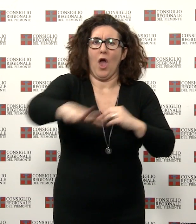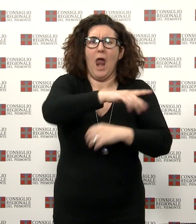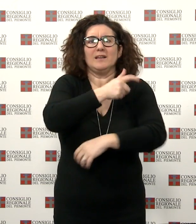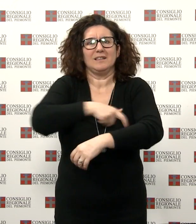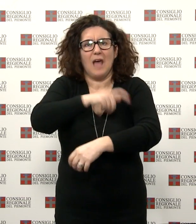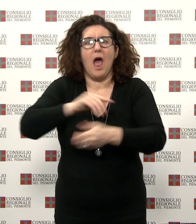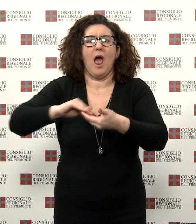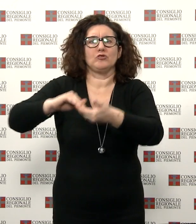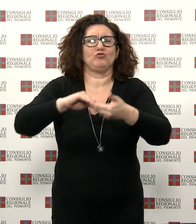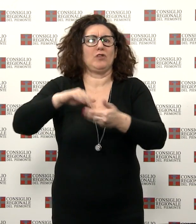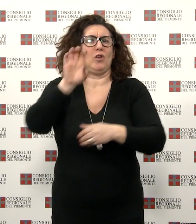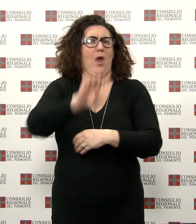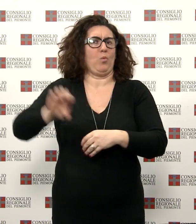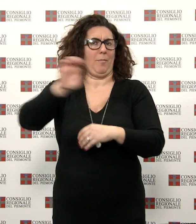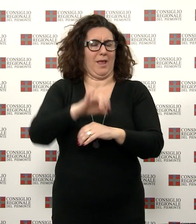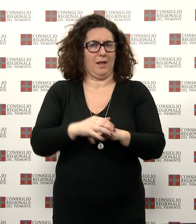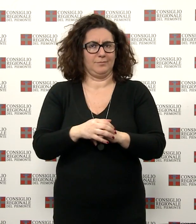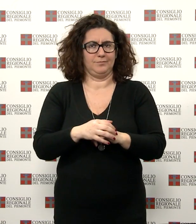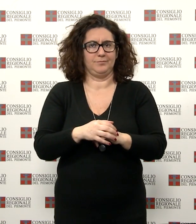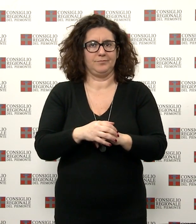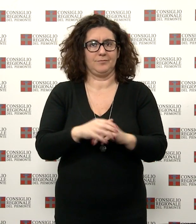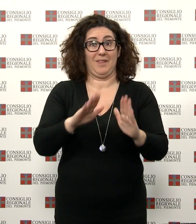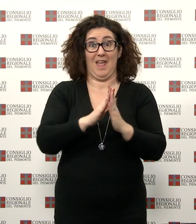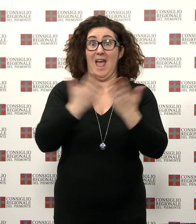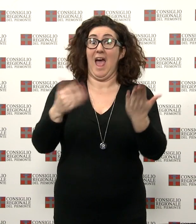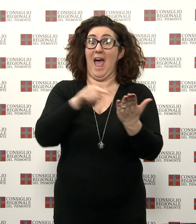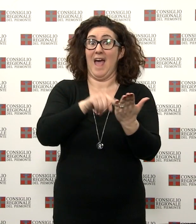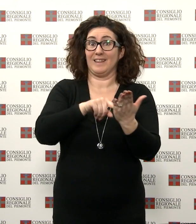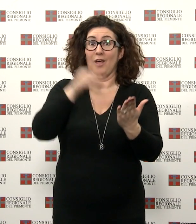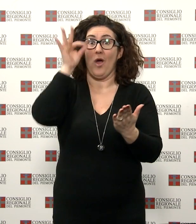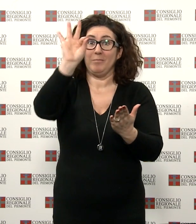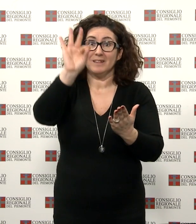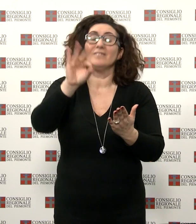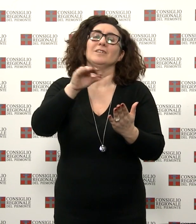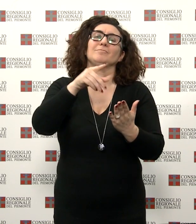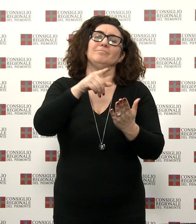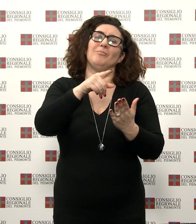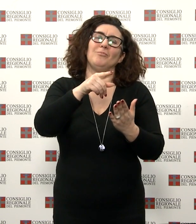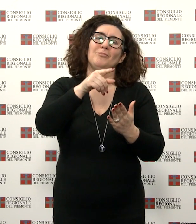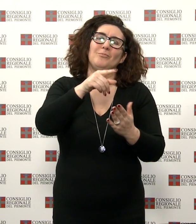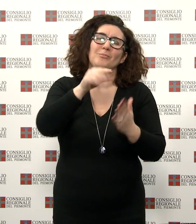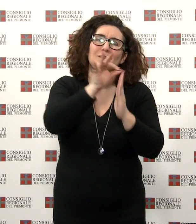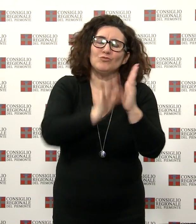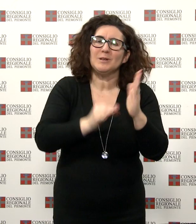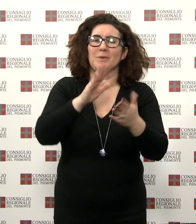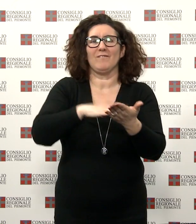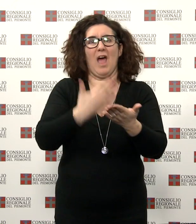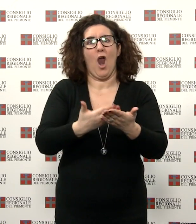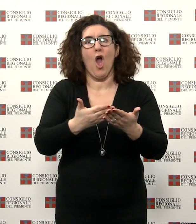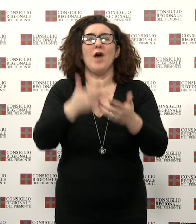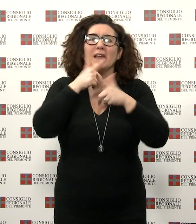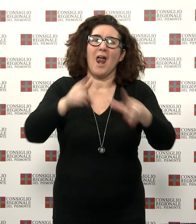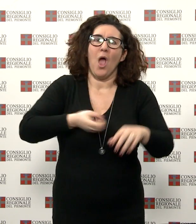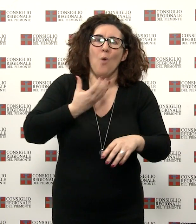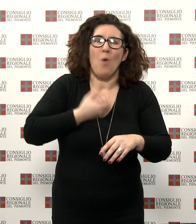europeistiche. Una carta di intenti che recepisce i principi e i valori del linguaggio di genere e che si applicherà alle attività amministrative